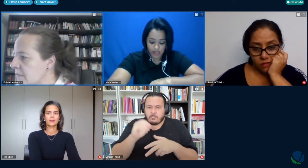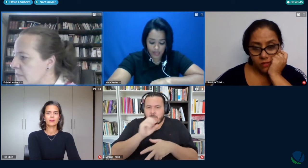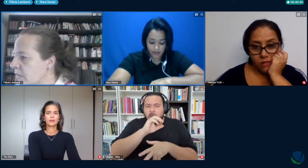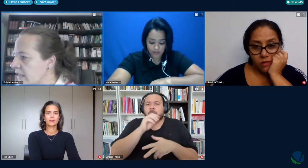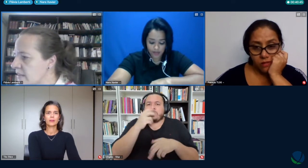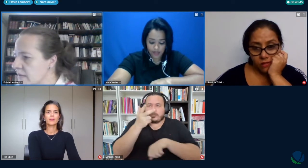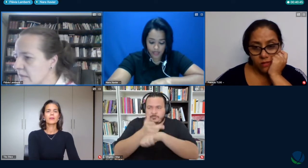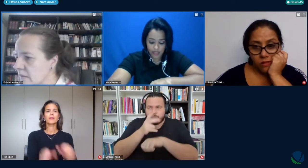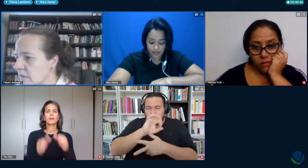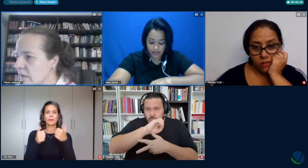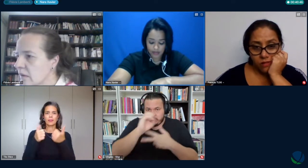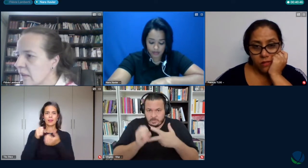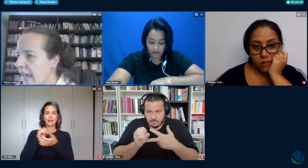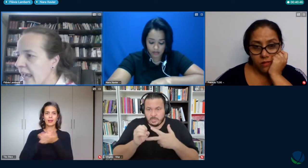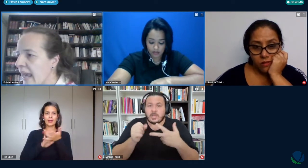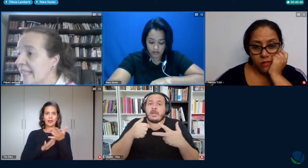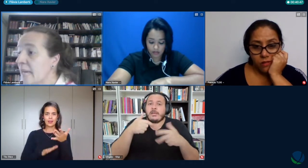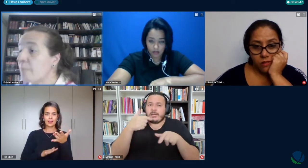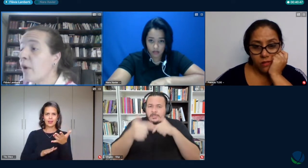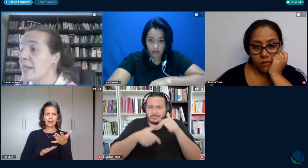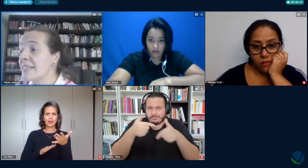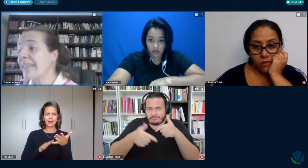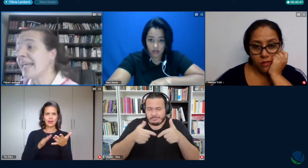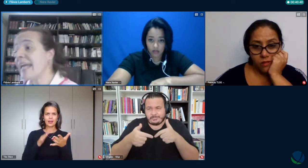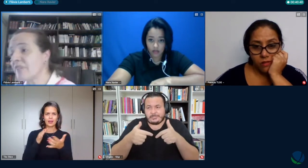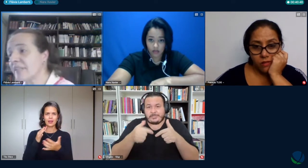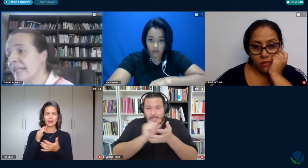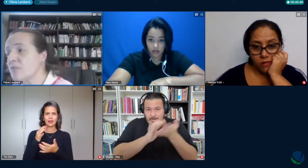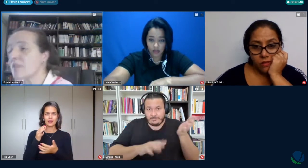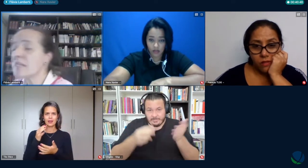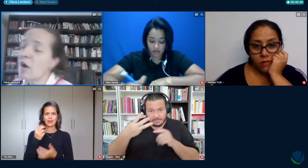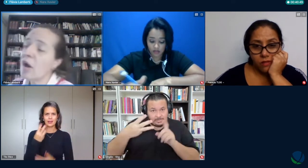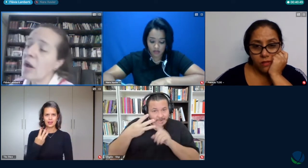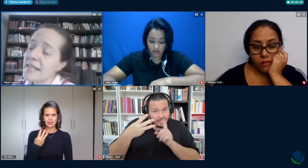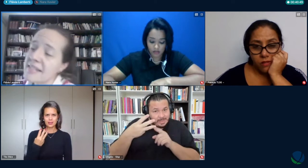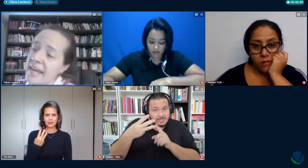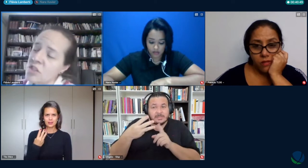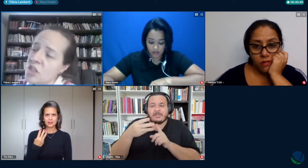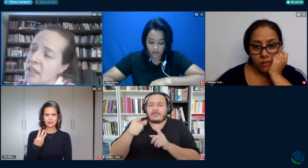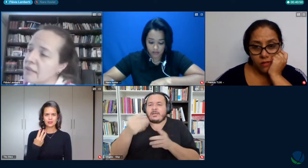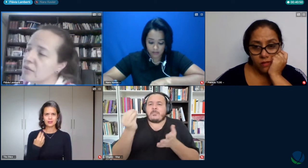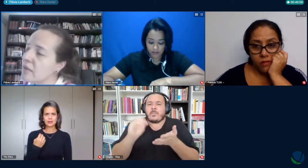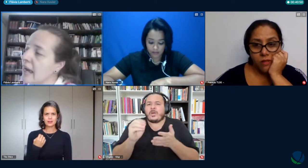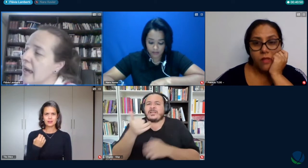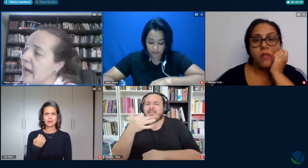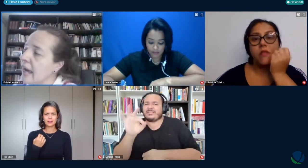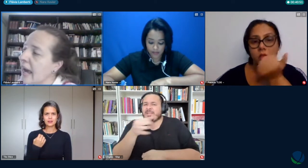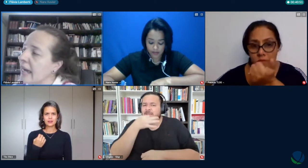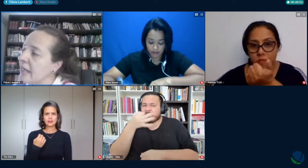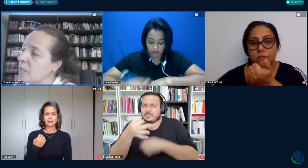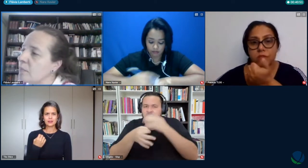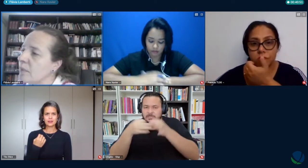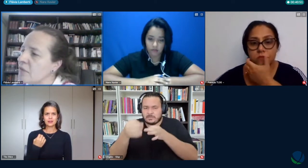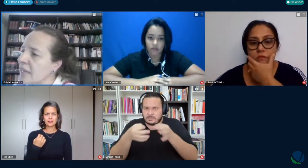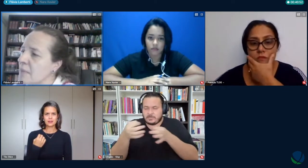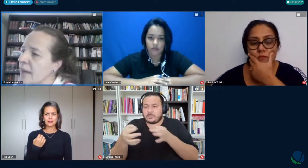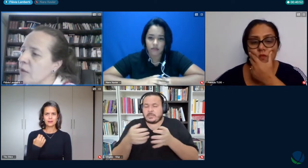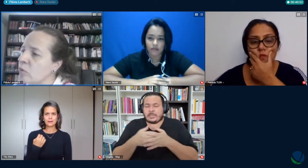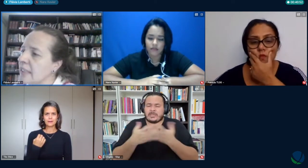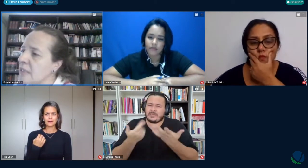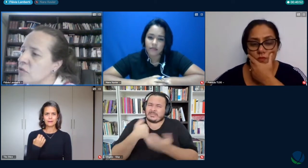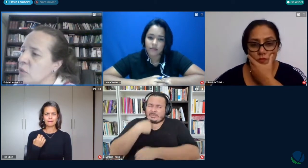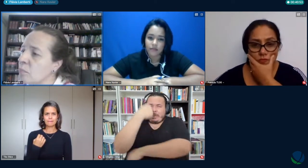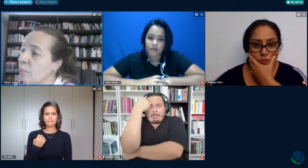E depois, na tarefa 3. É, aí depois, na tarefa 3, você coloca as 10 dicas. Aí eu fiquei